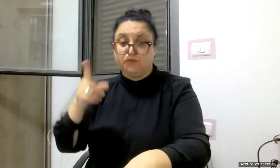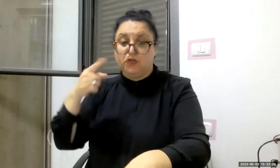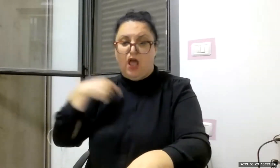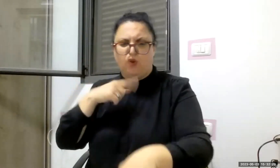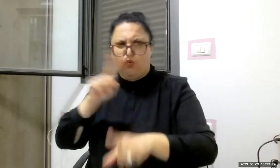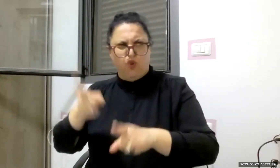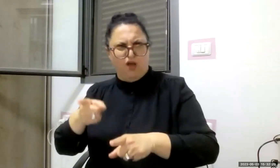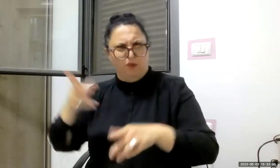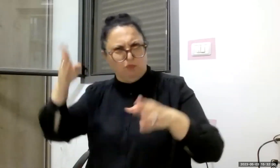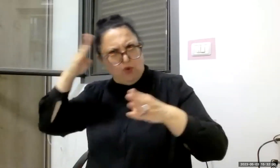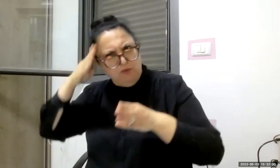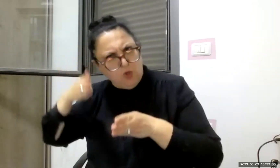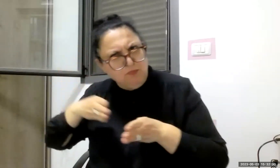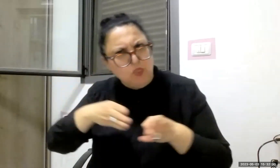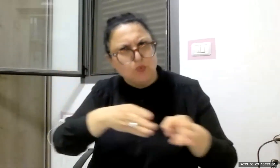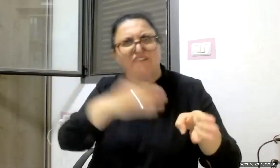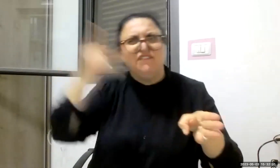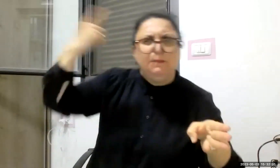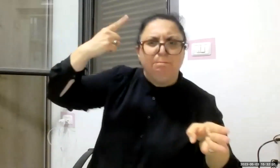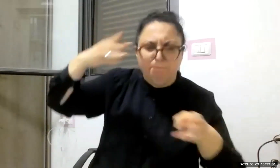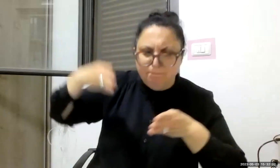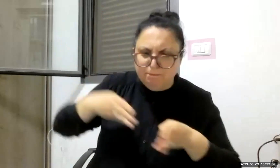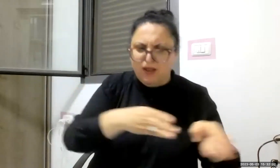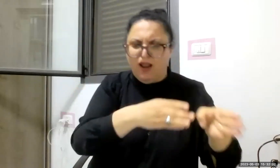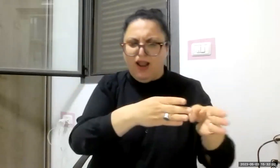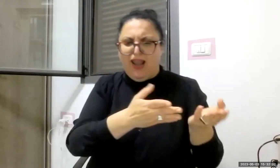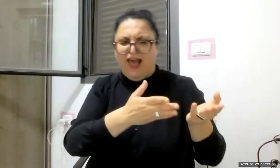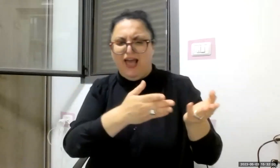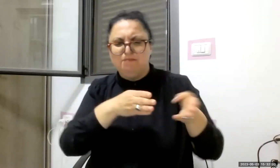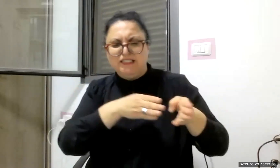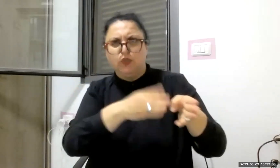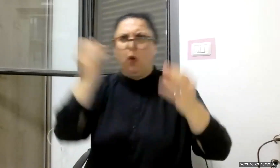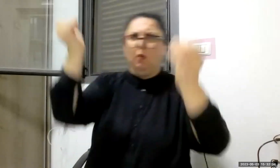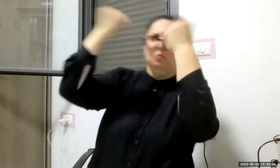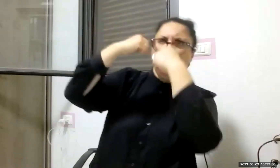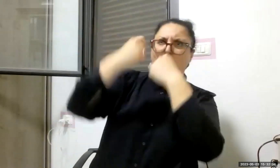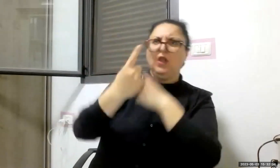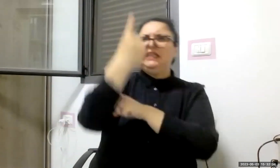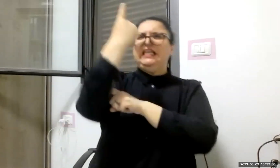אנחנו לא כולם צריכים להיות מנותבים למסלול